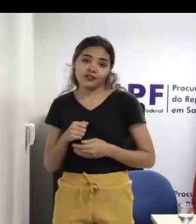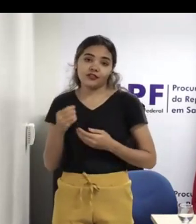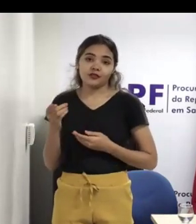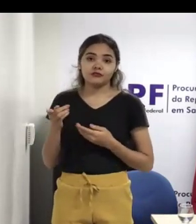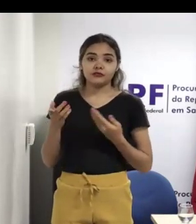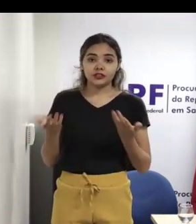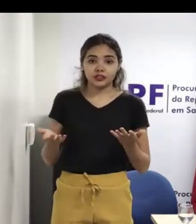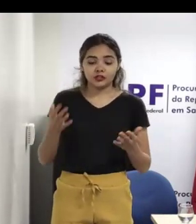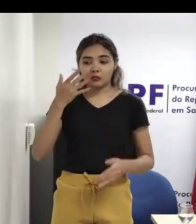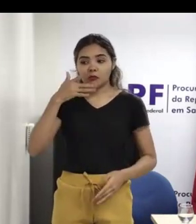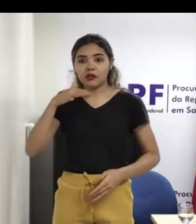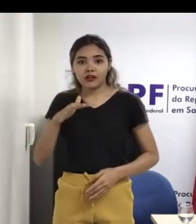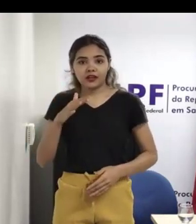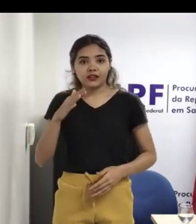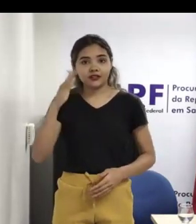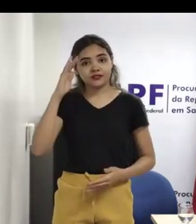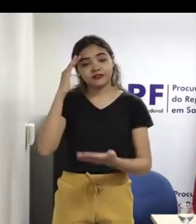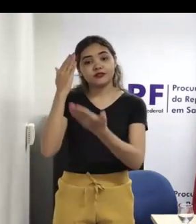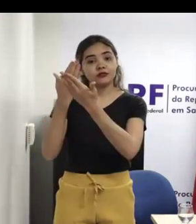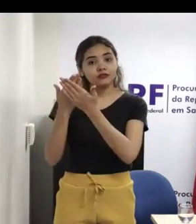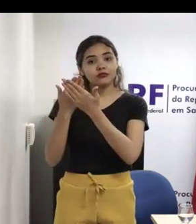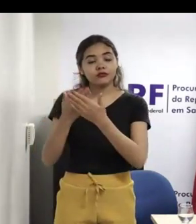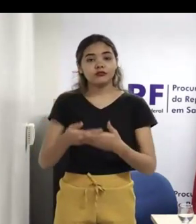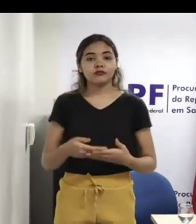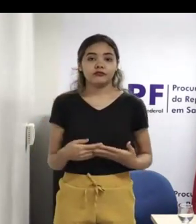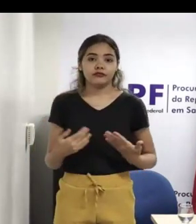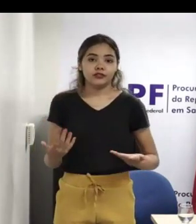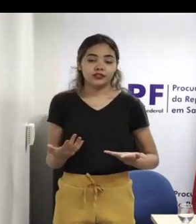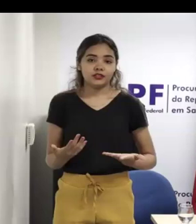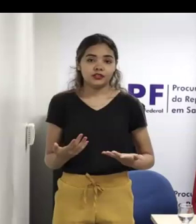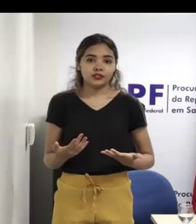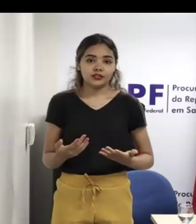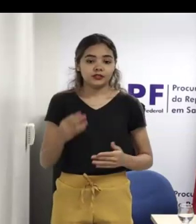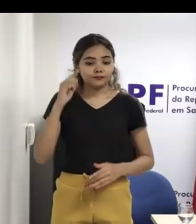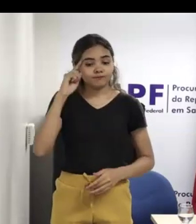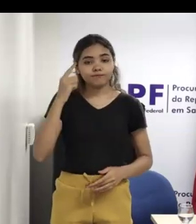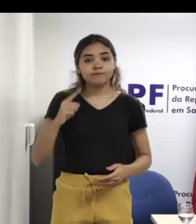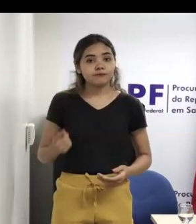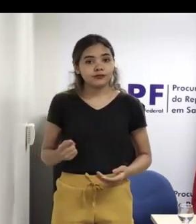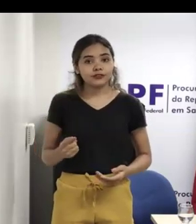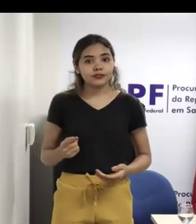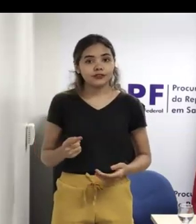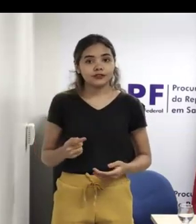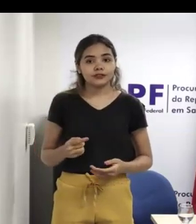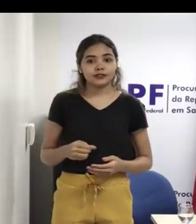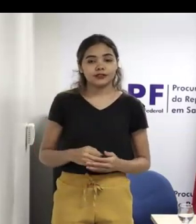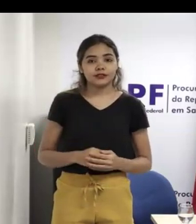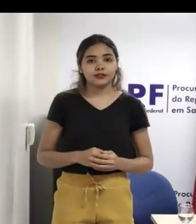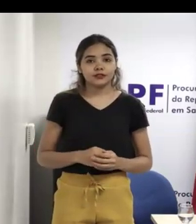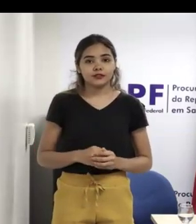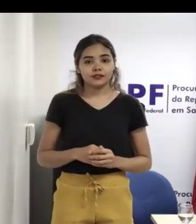e e muito também nesse lugar dessa pessoa ser um cuidador né e de que ela deve ter respeito